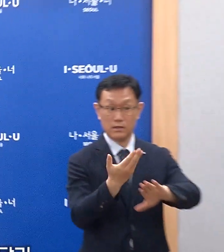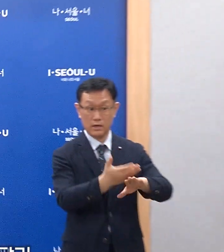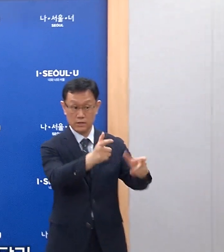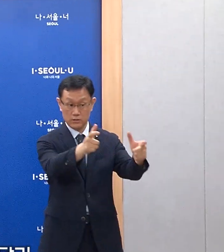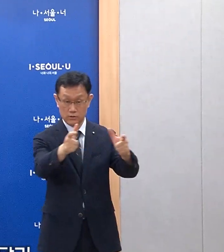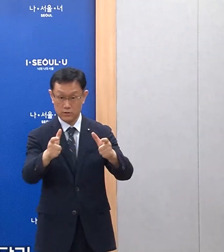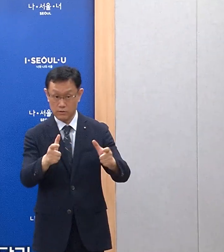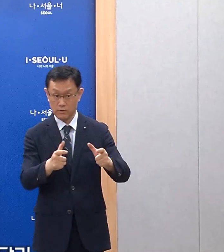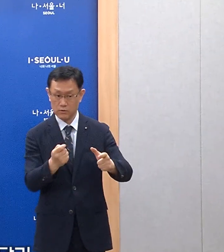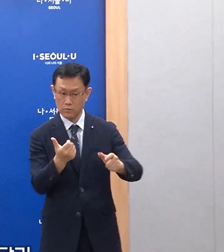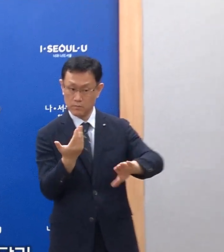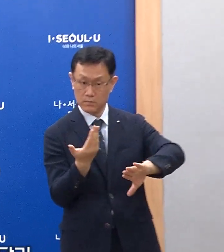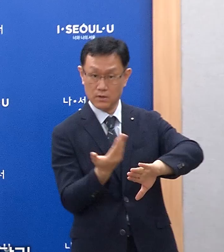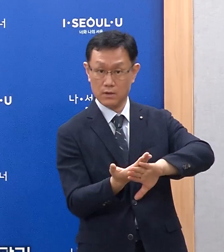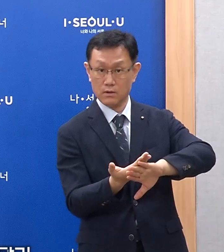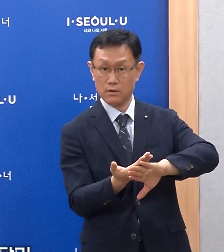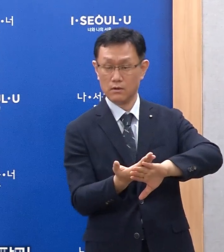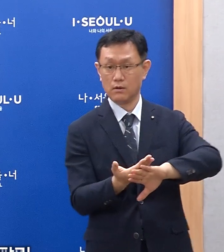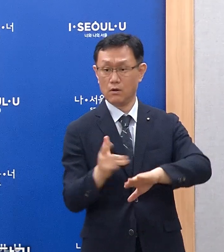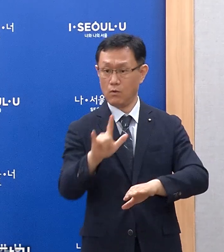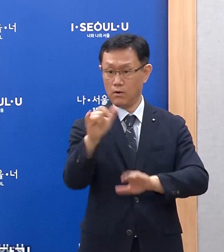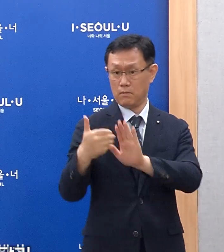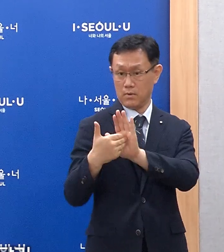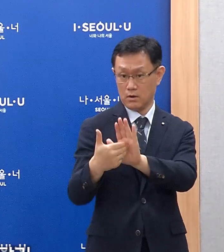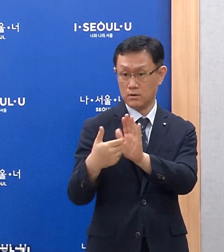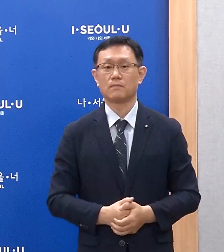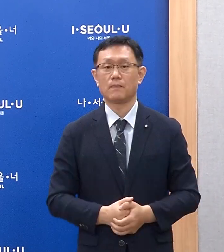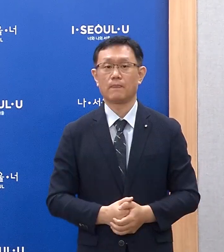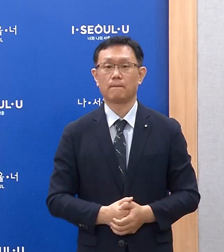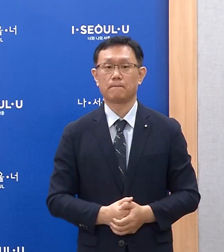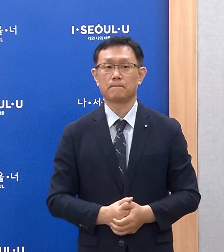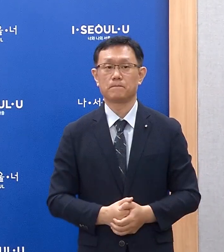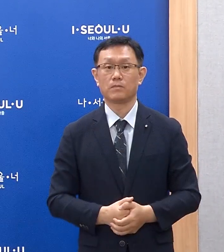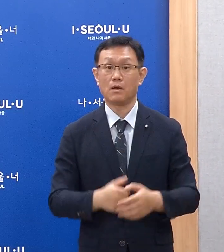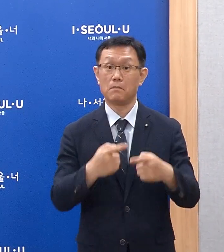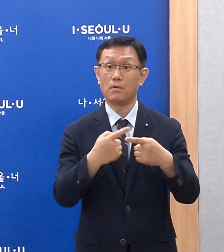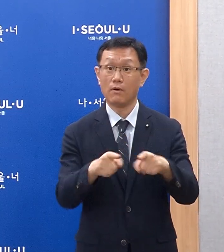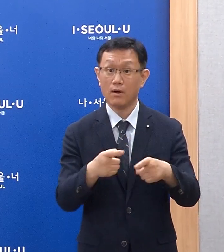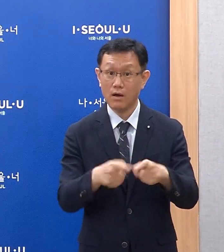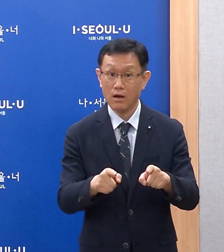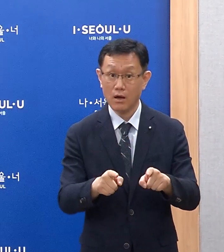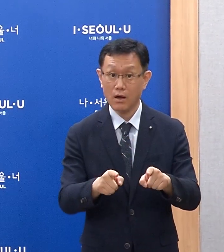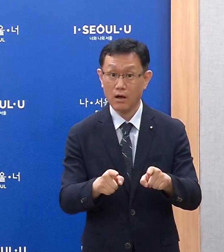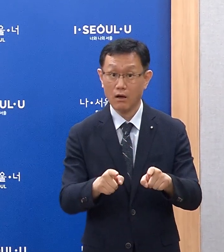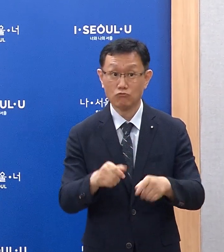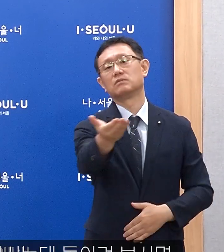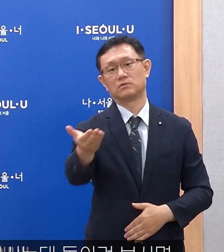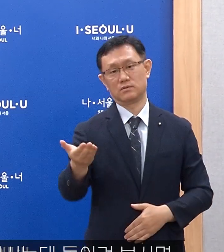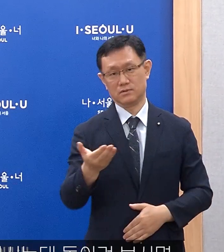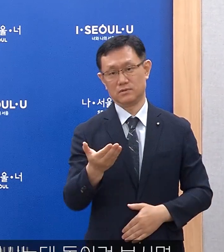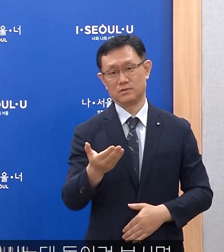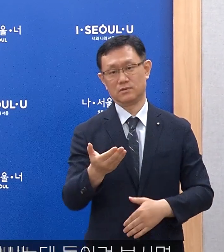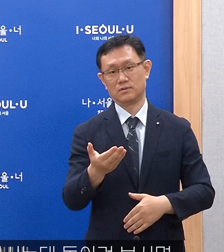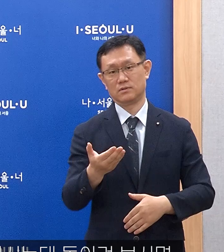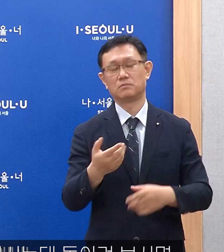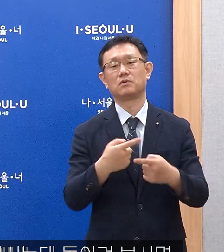독자적으로 추진하고 있는 방역 대책이 있는지 궁금합니다. 평가는 시민 여러분들이 해주시는 거죠.